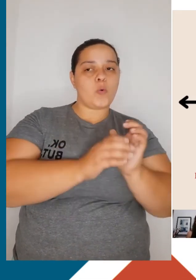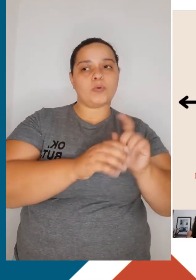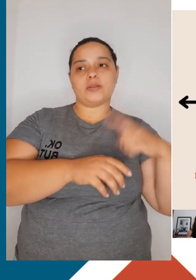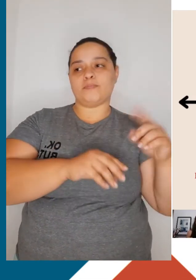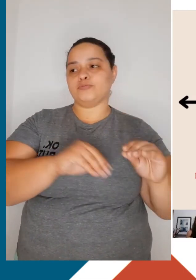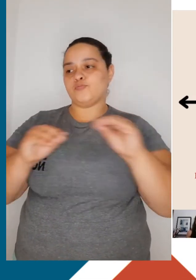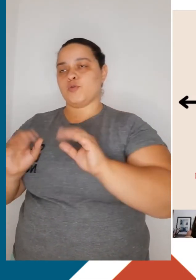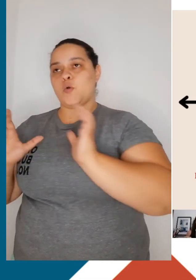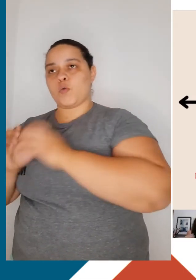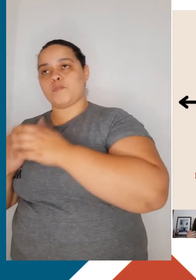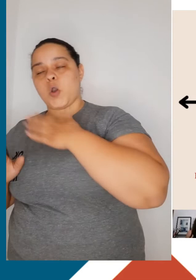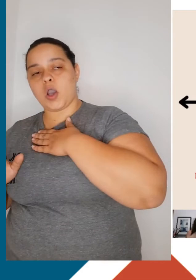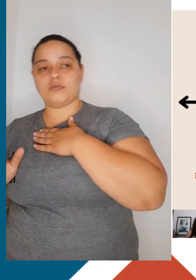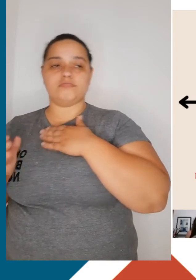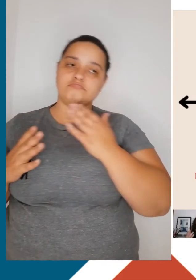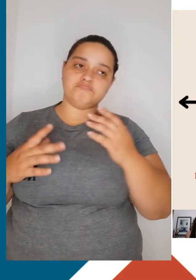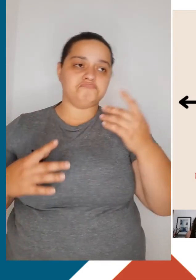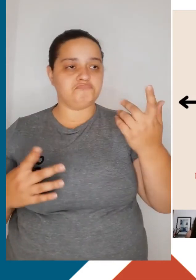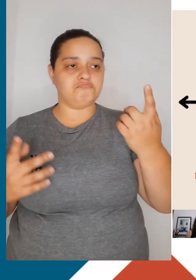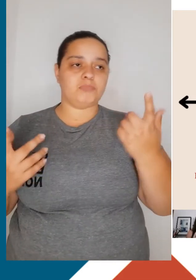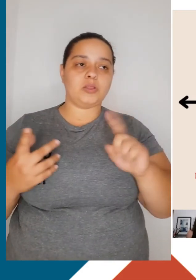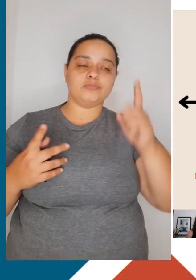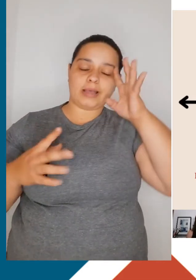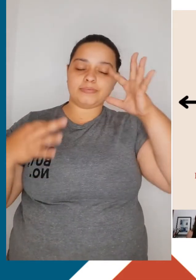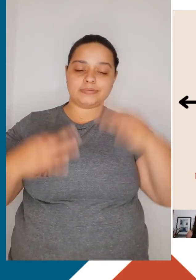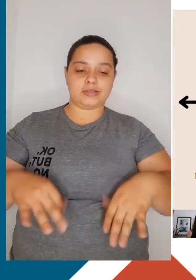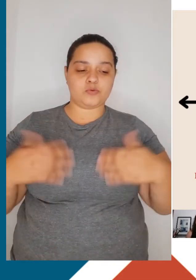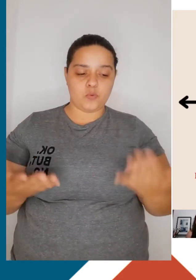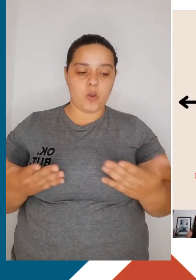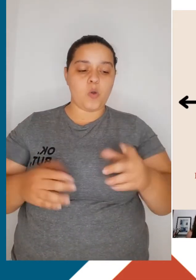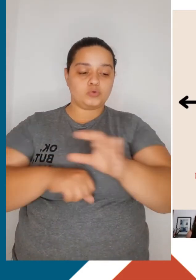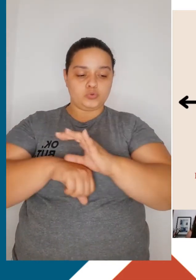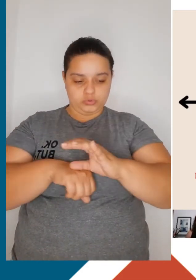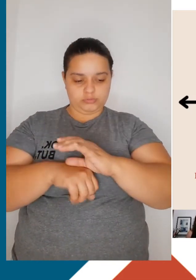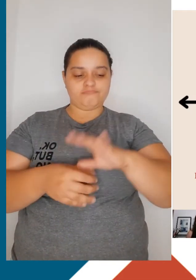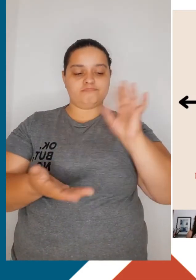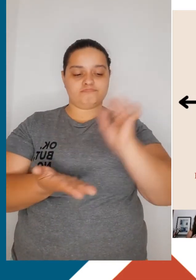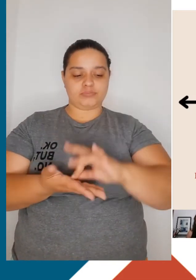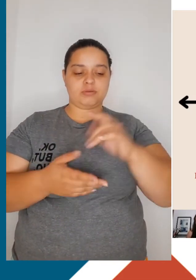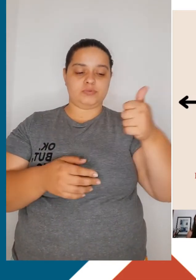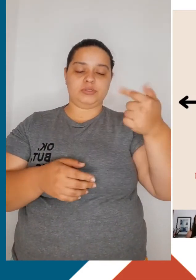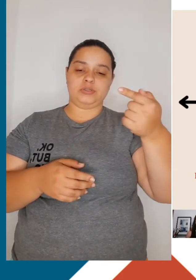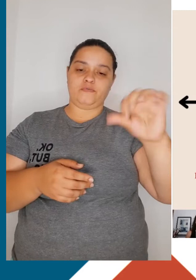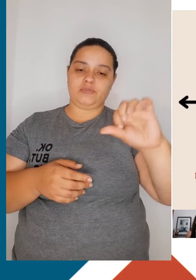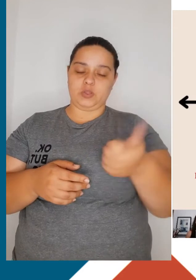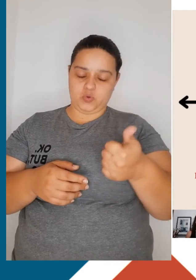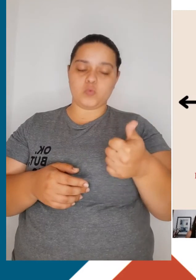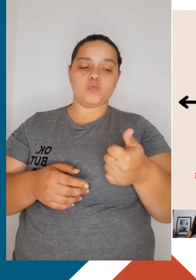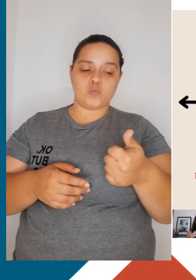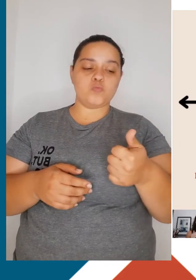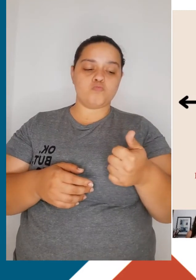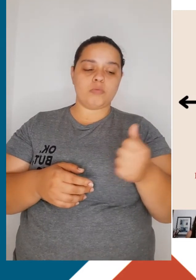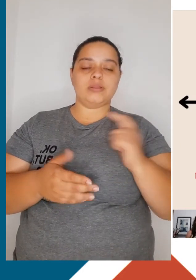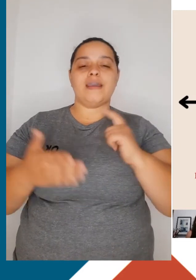jacobinos. Então, essas disputas vão se dando e a Constituição vai ser promulgada em 1791,